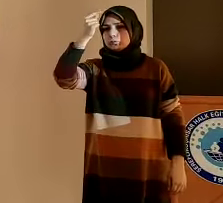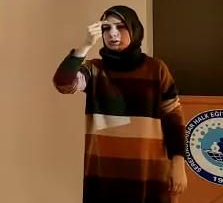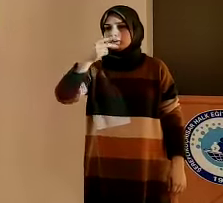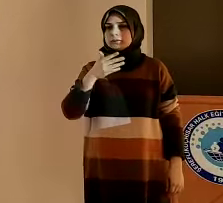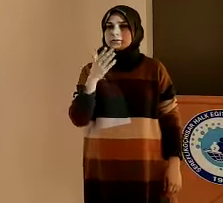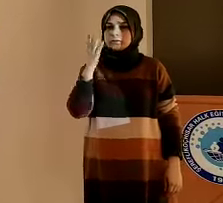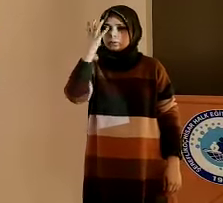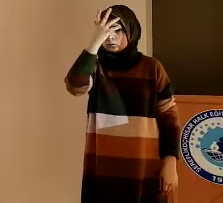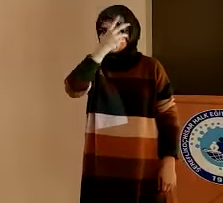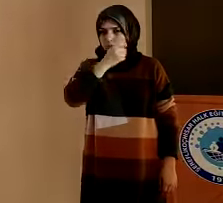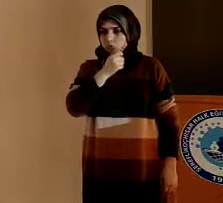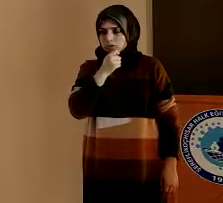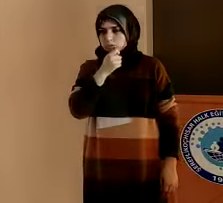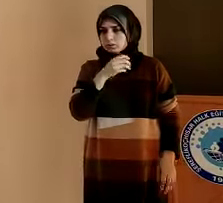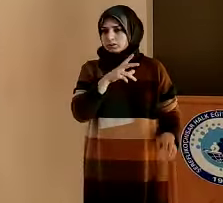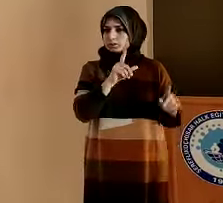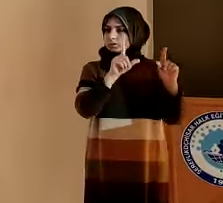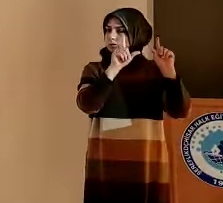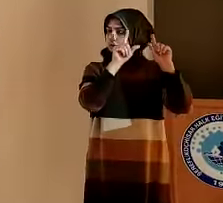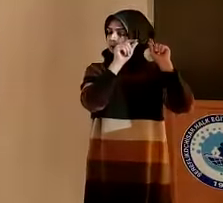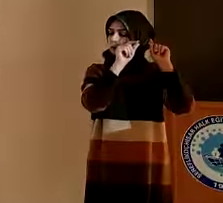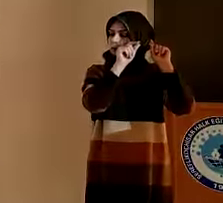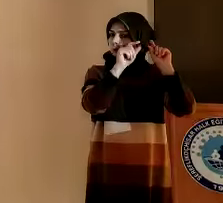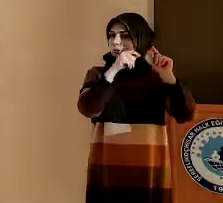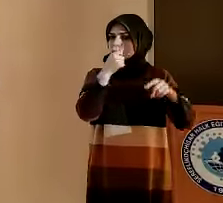unutmak, utanmak, uyumak,